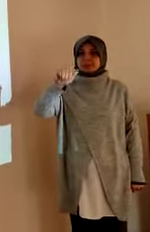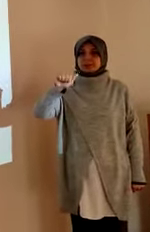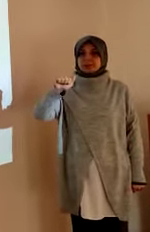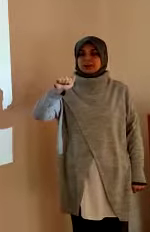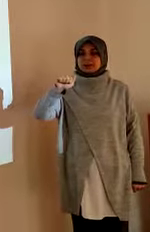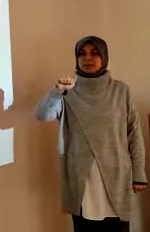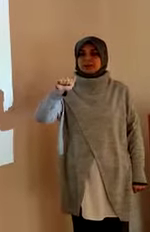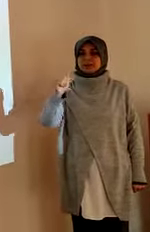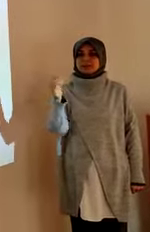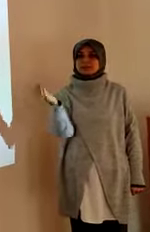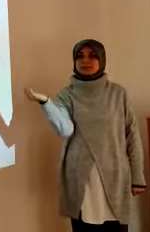gelmek,